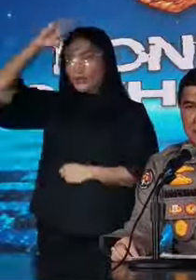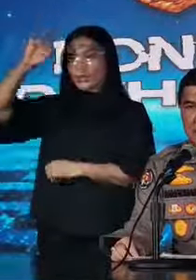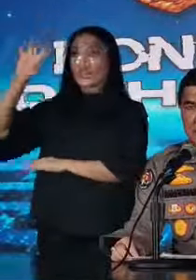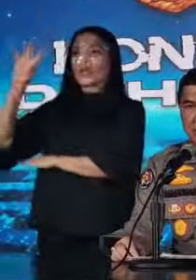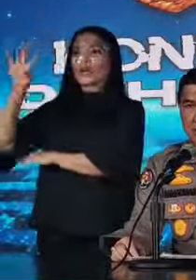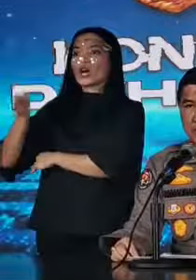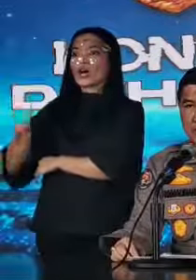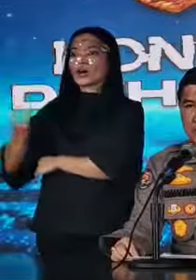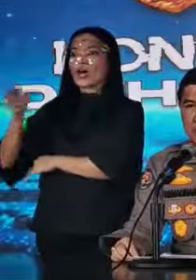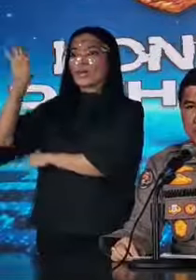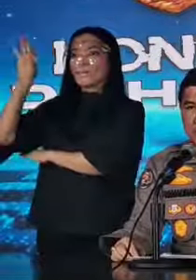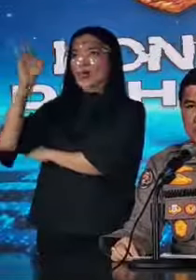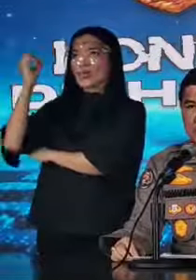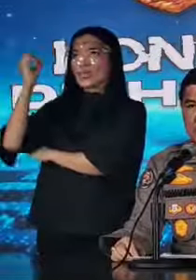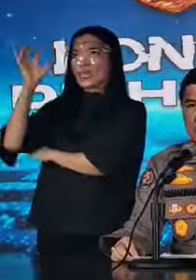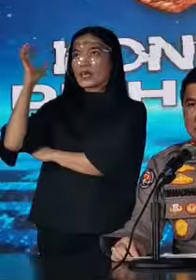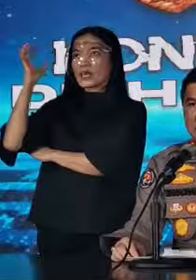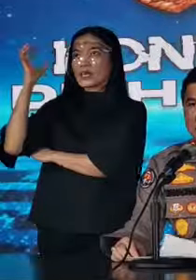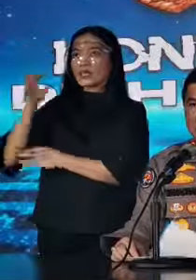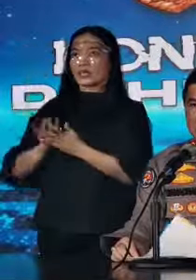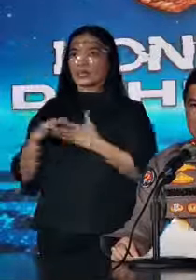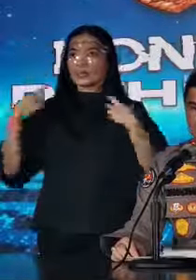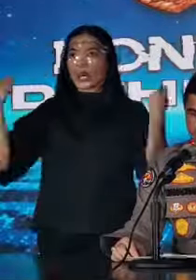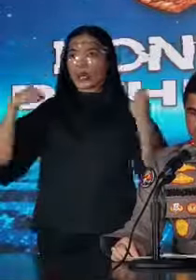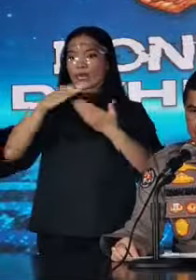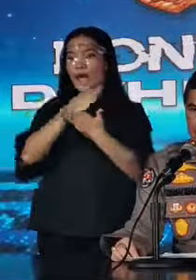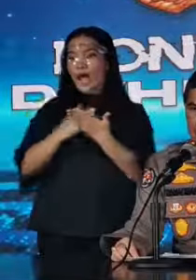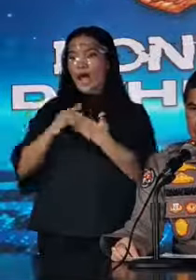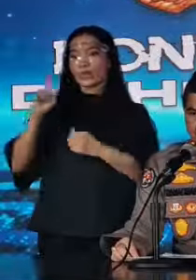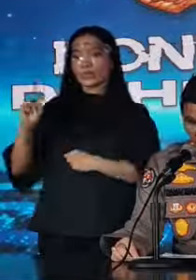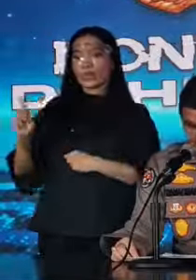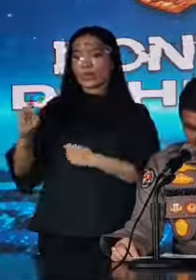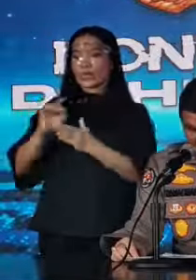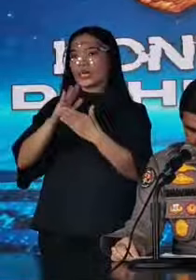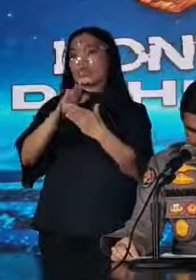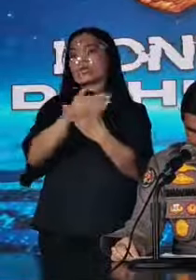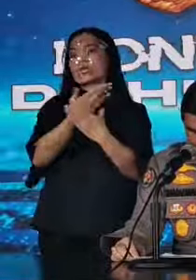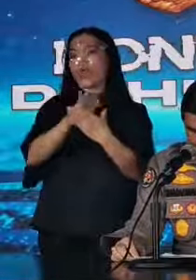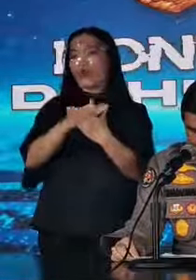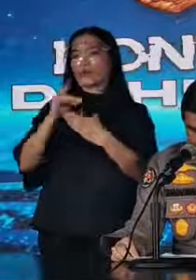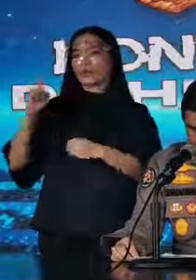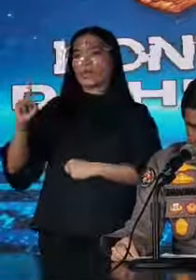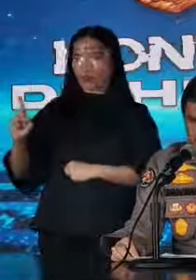kegiatan, Polda Jateng 1 kegiatan, dan Polda Riau 1 kegiatan.